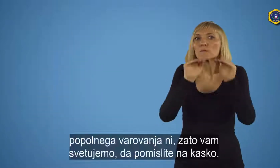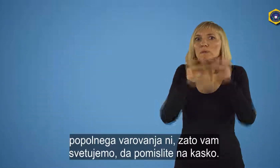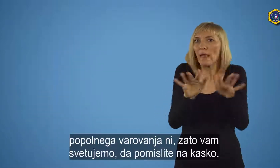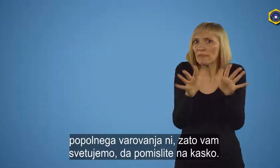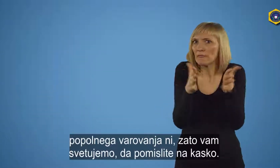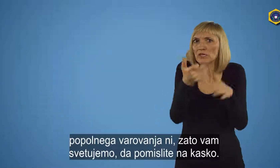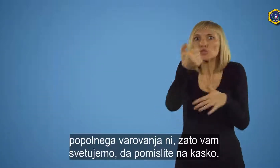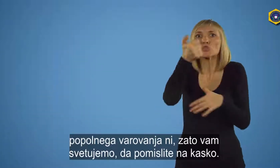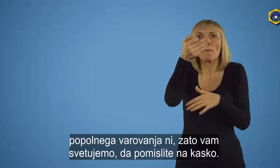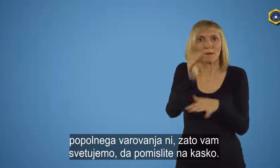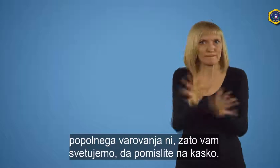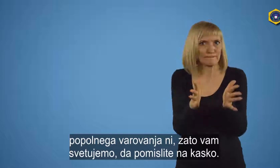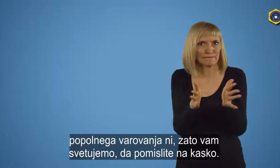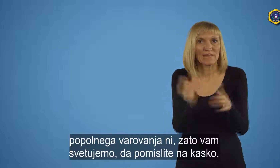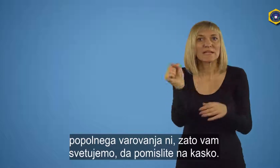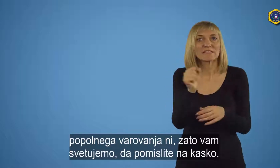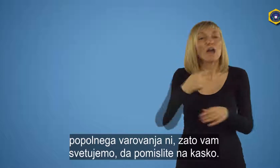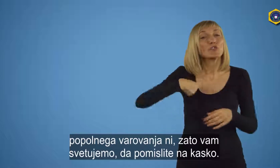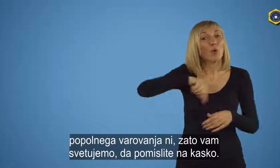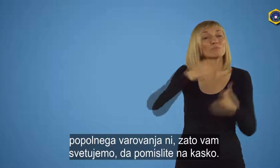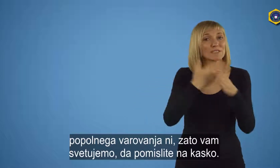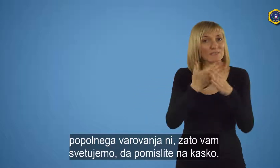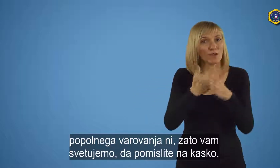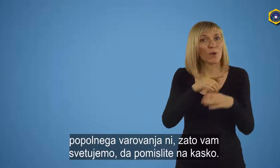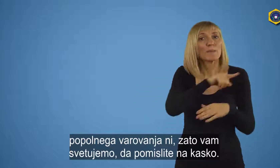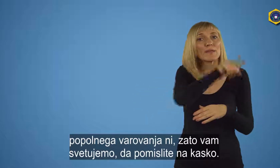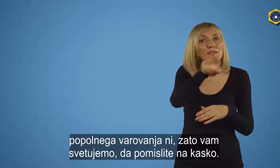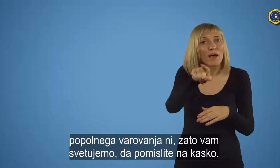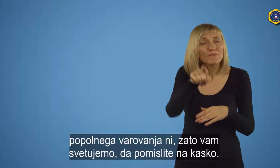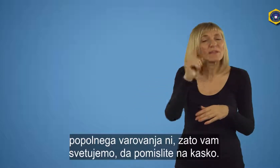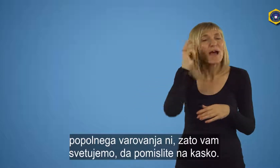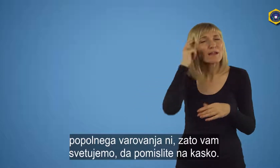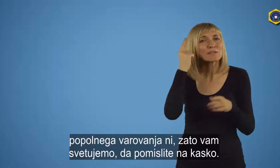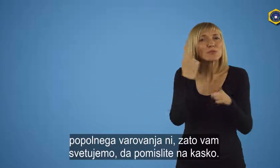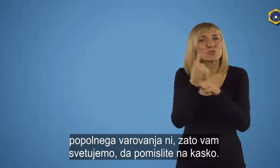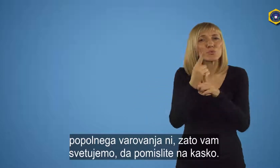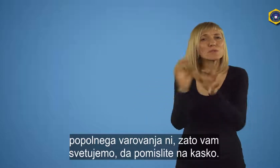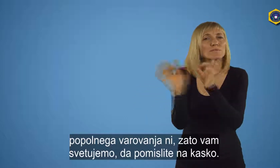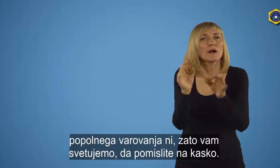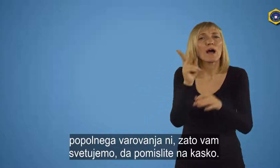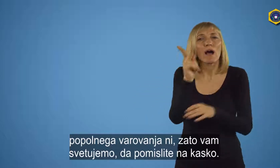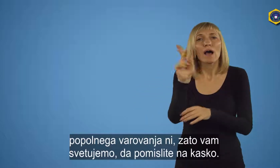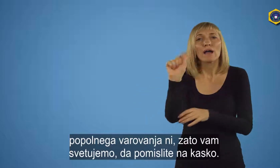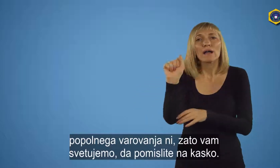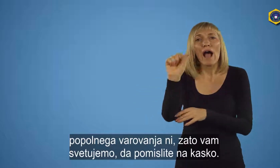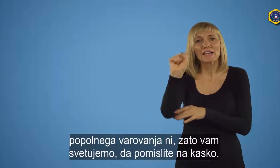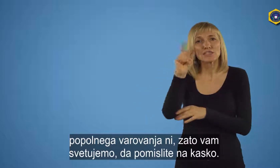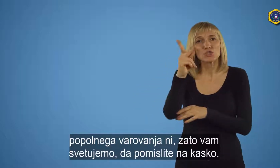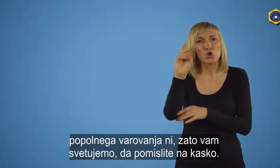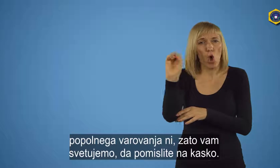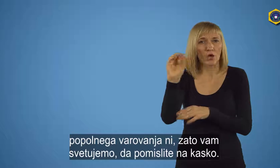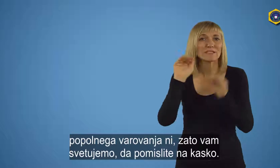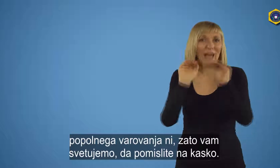Popolnega varovanja ni, zato vam svetujemo, da pomislite na kasko.